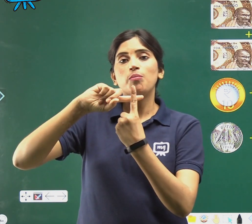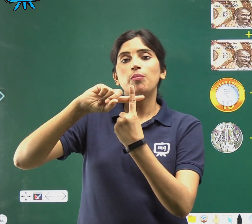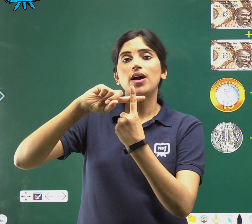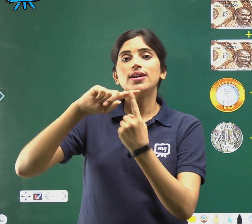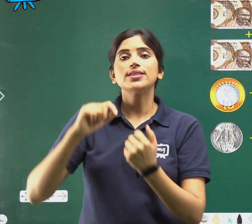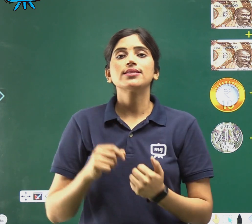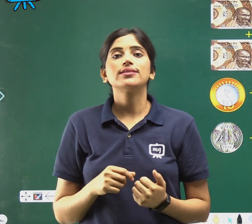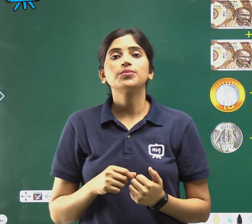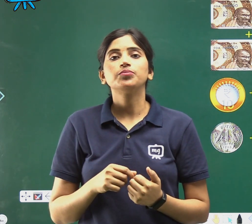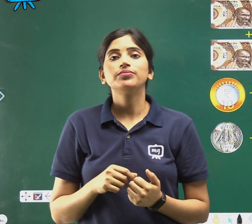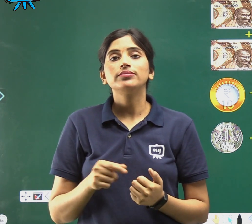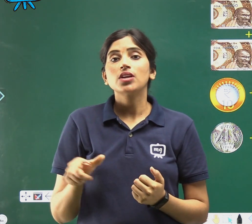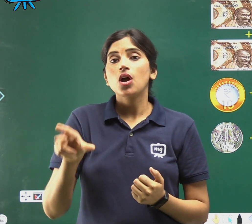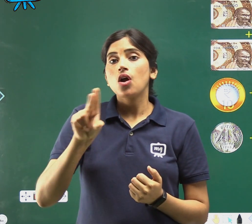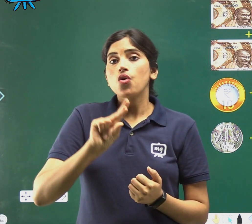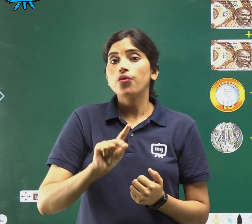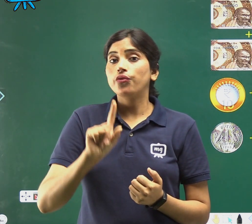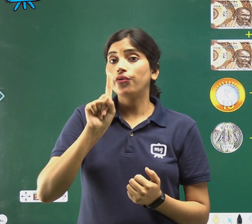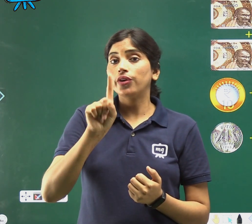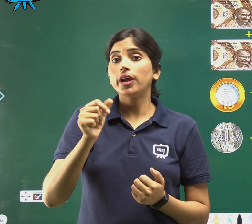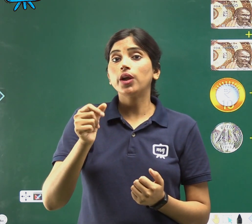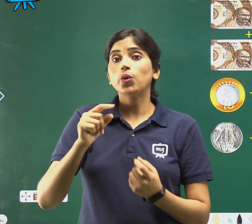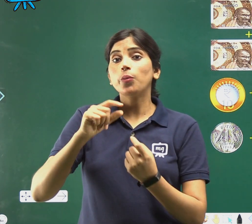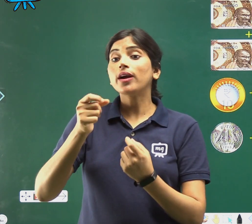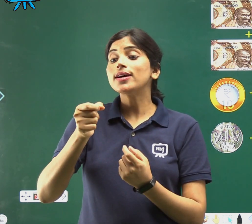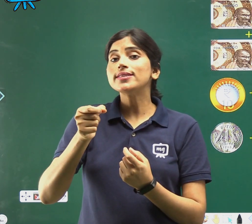प्लस फिर 1 रुपए का सिक्का।